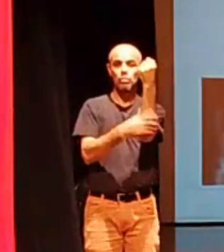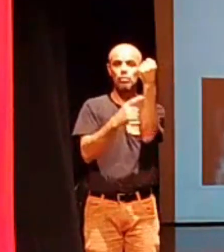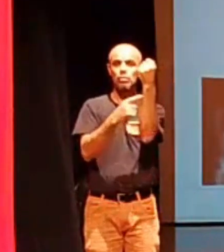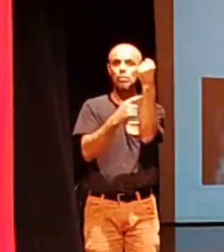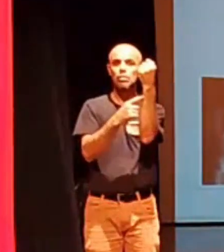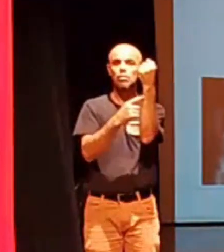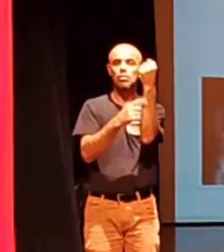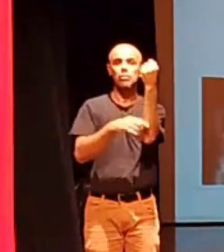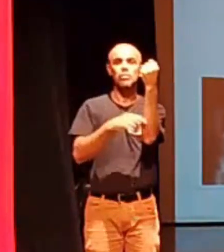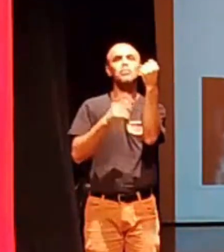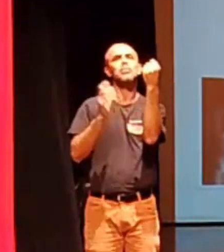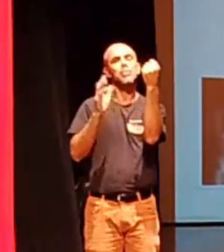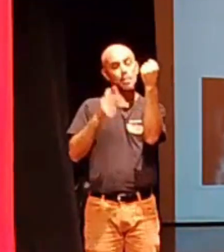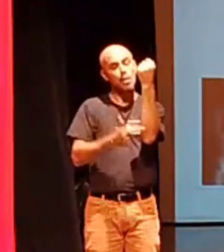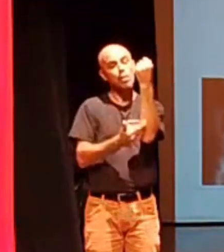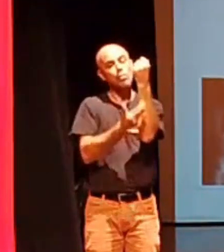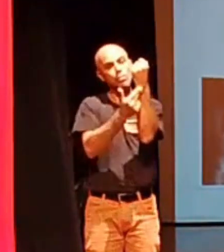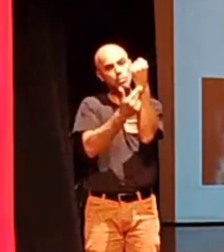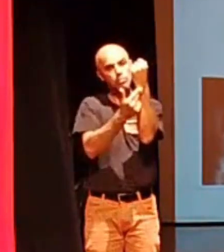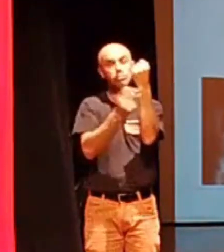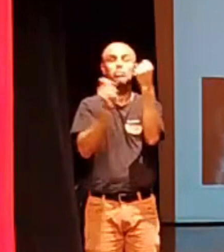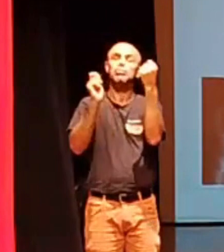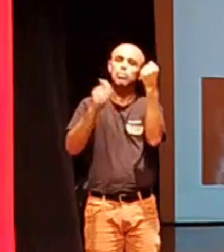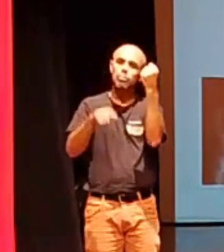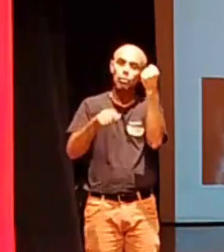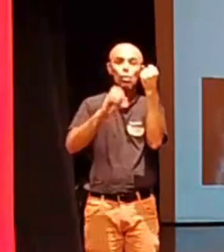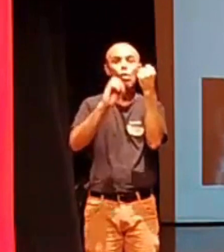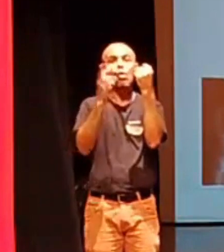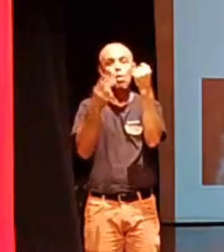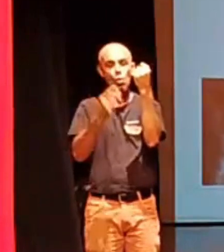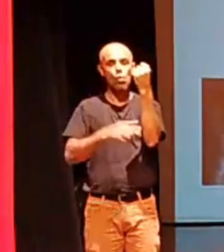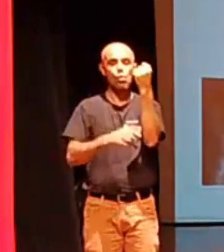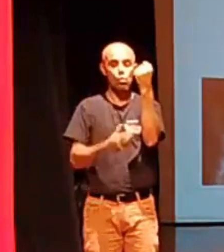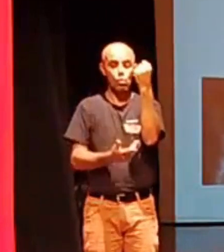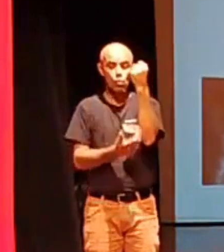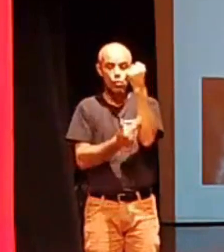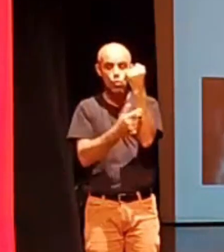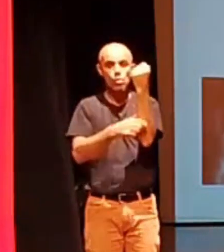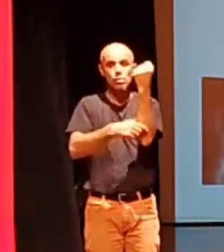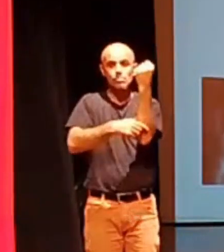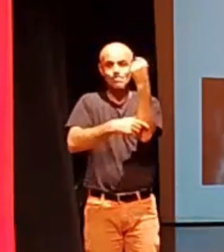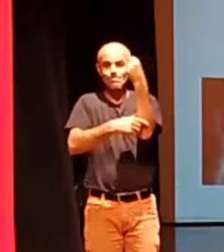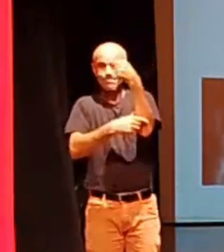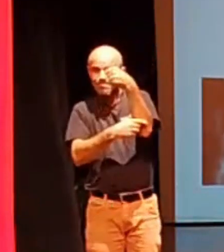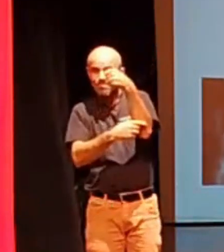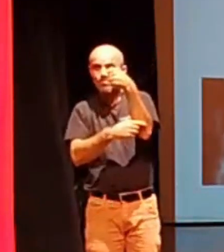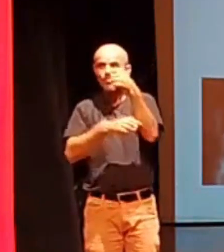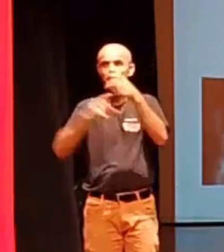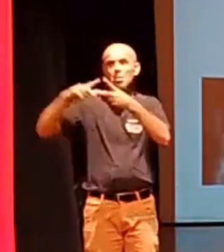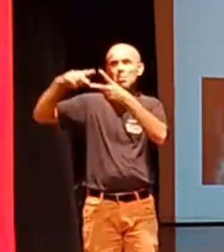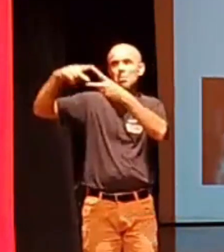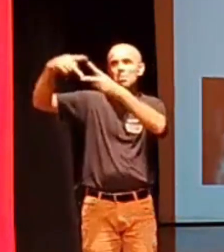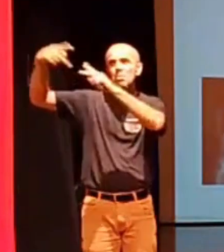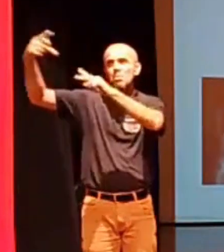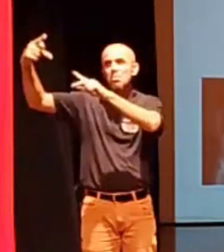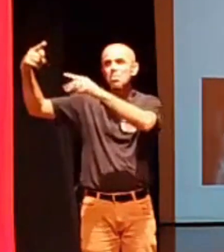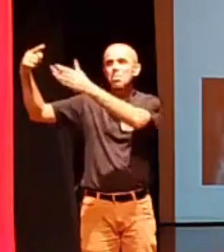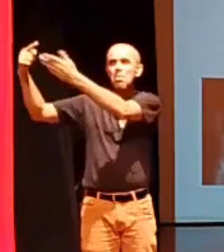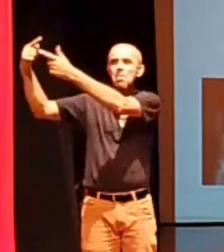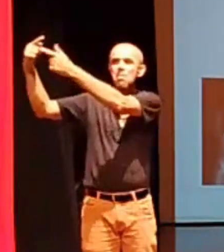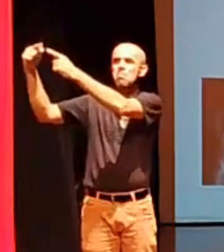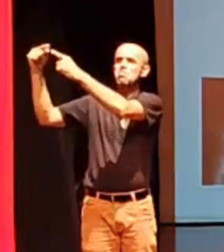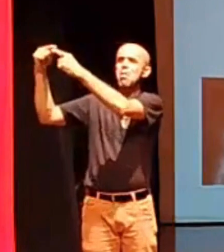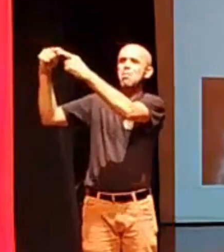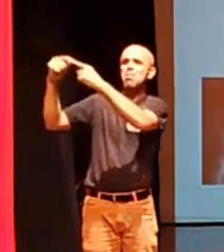paciente com escoliose com cirurgia, ou uma paciente com escoliose, por exemplo, congênita, que tenha outros problemas,